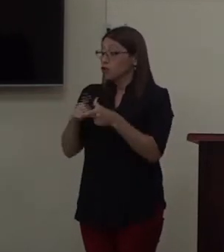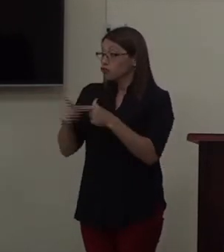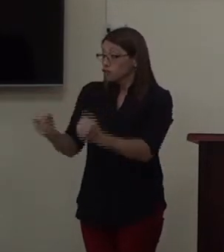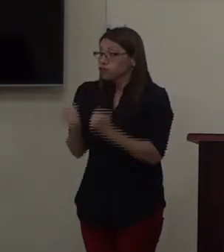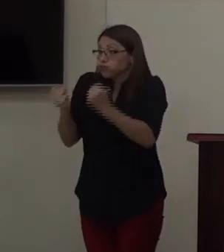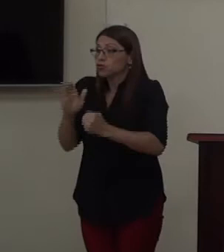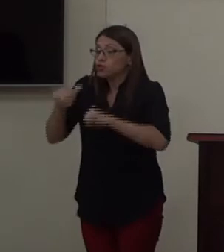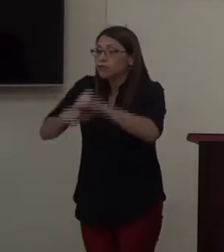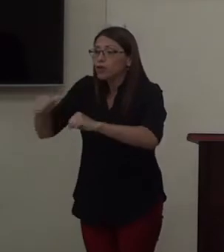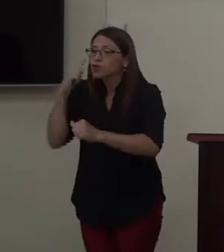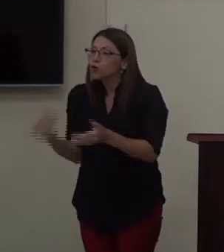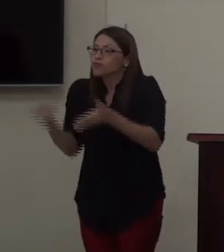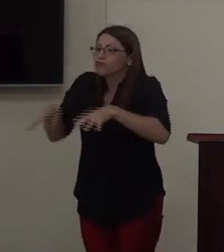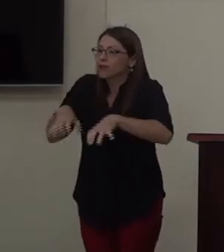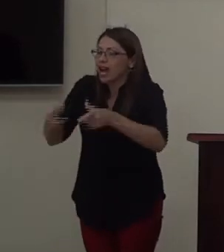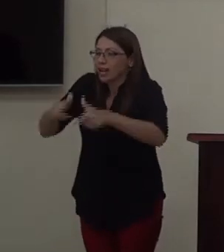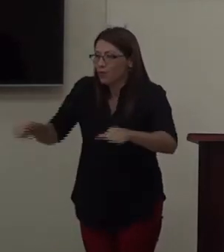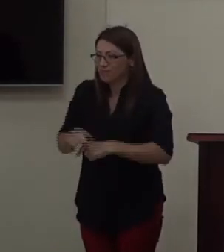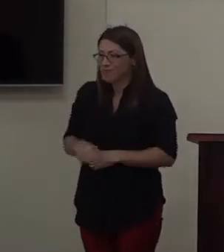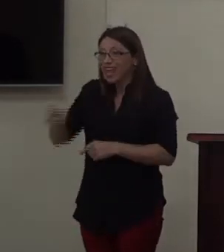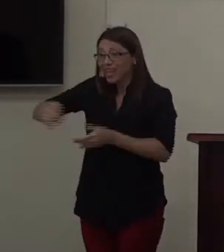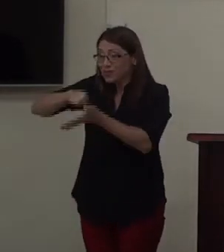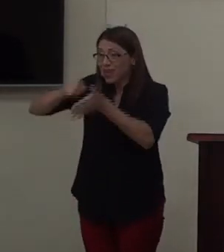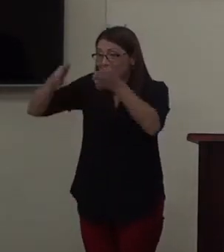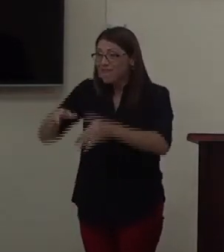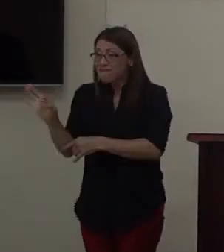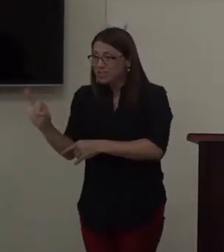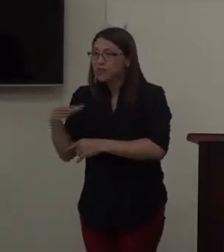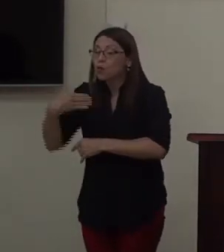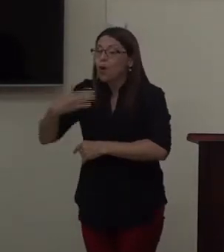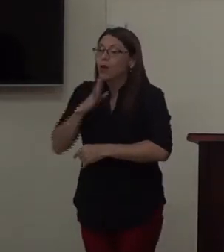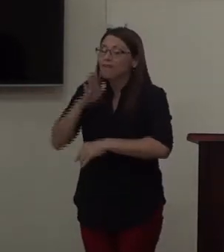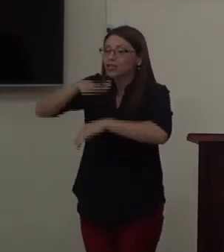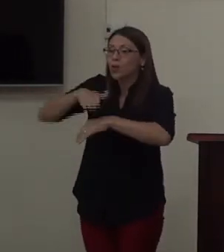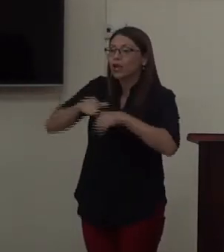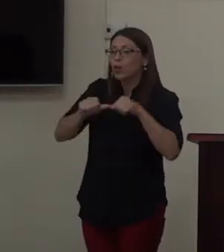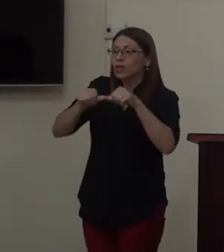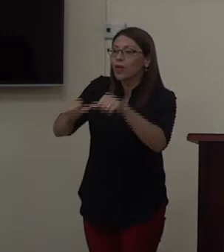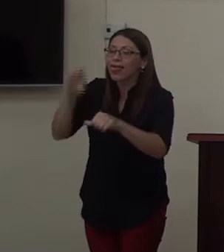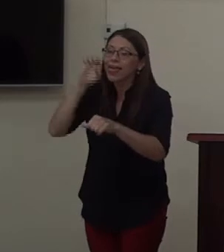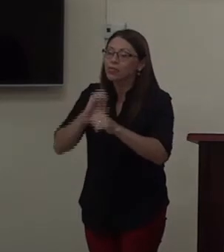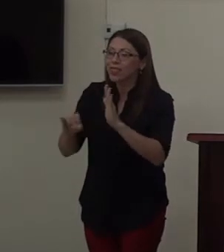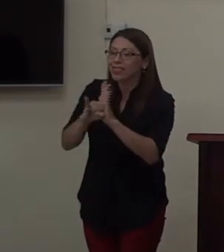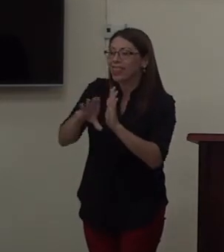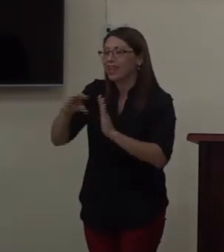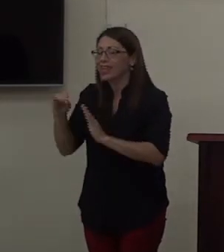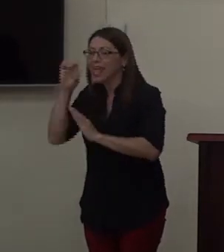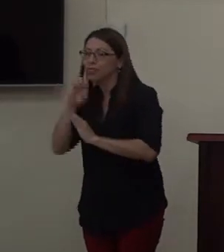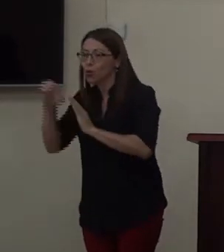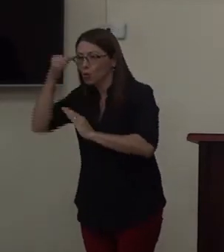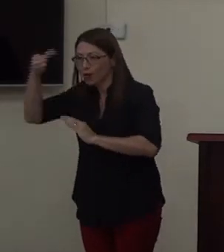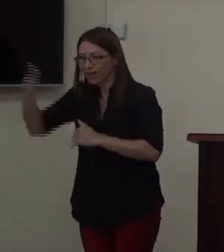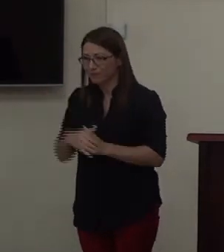Eso está inspirado en realidad en Fishman, ¿verdad? Cuando habla de continuidad etnoidentitaria y continuidad etnocultural.